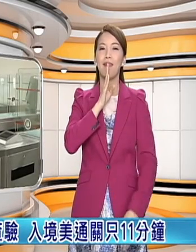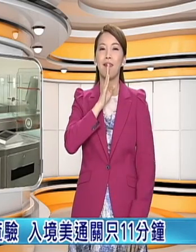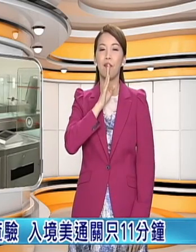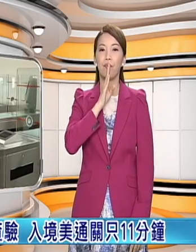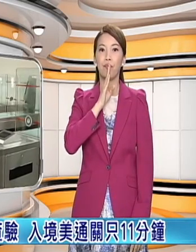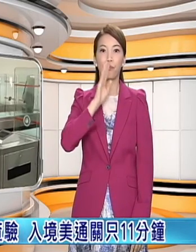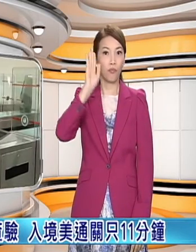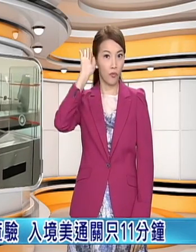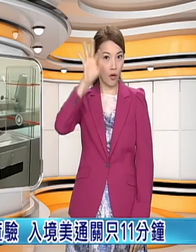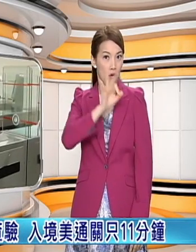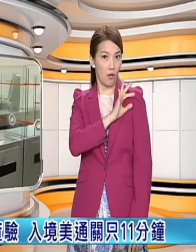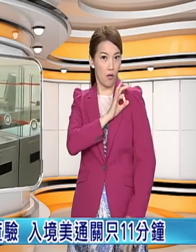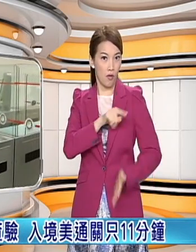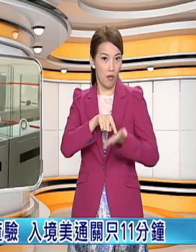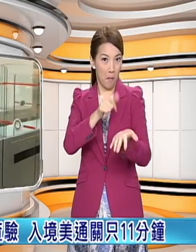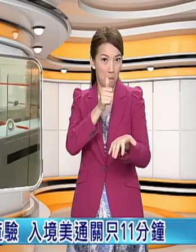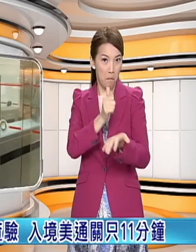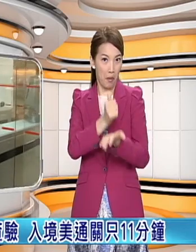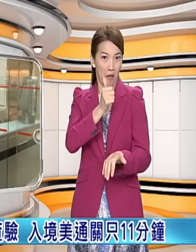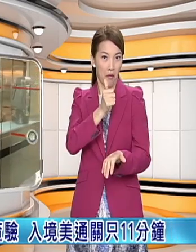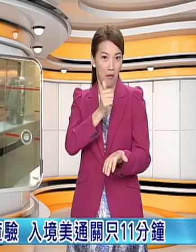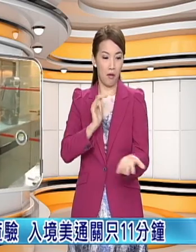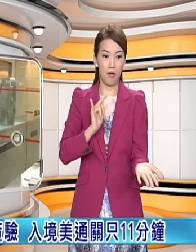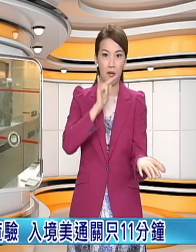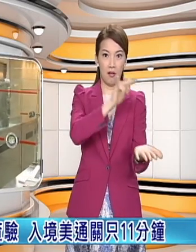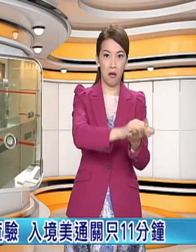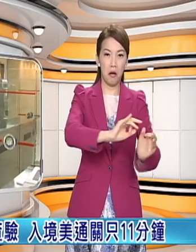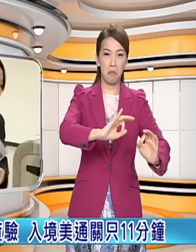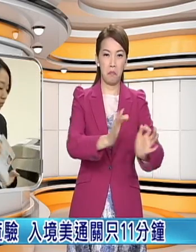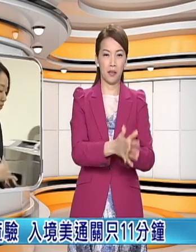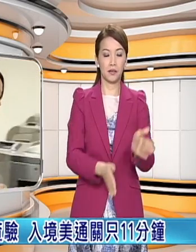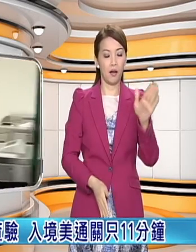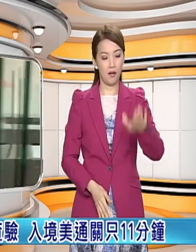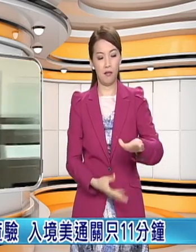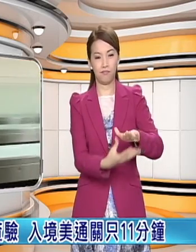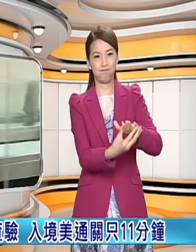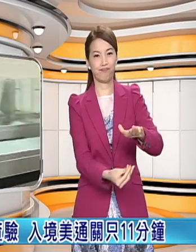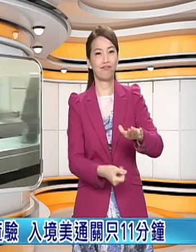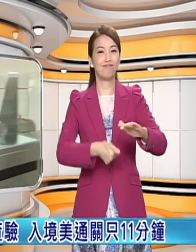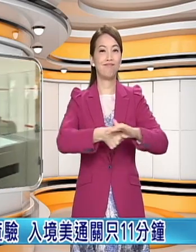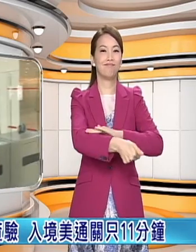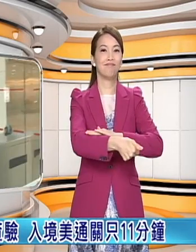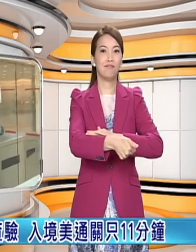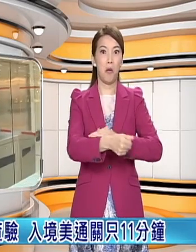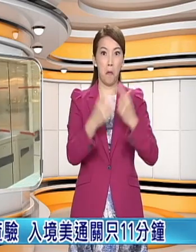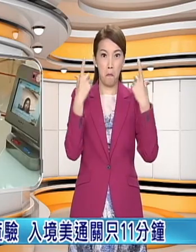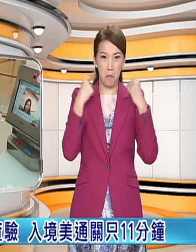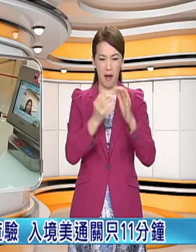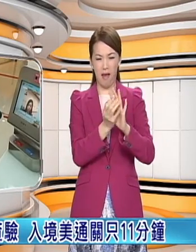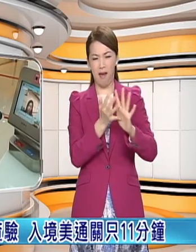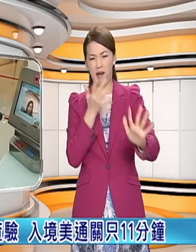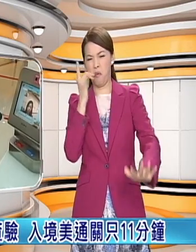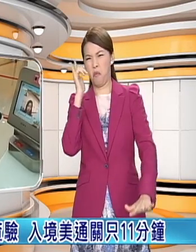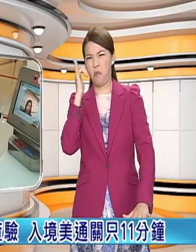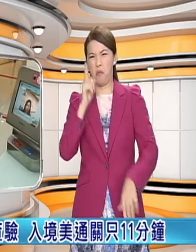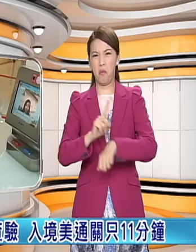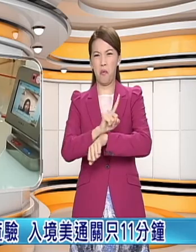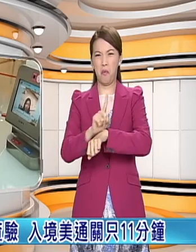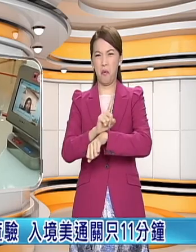要申请成为了会员，利用快速通关，估计通关的时间可以从一个